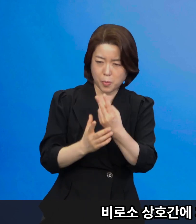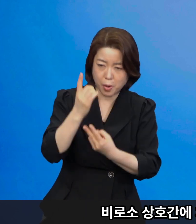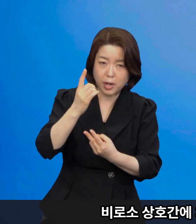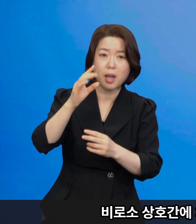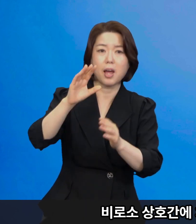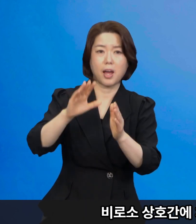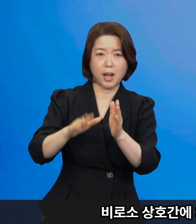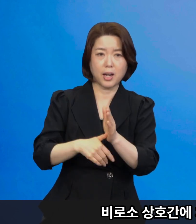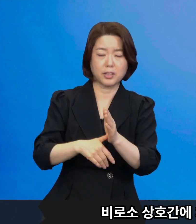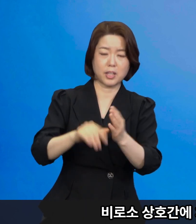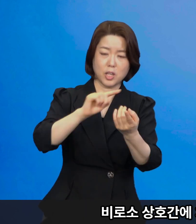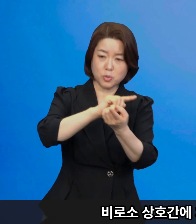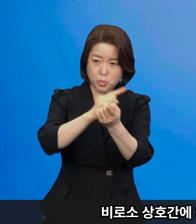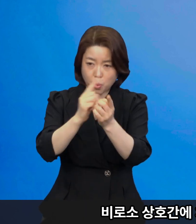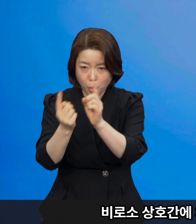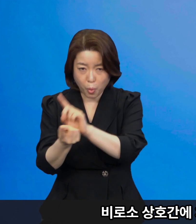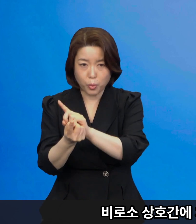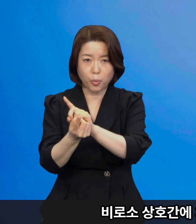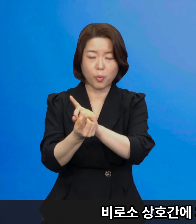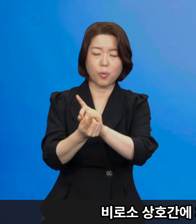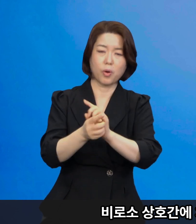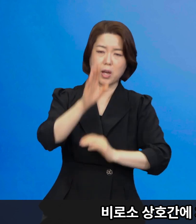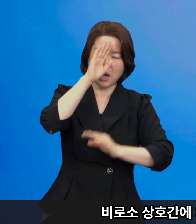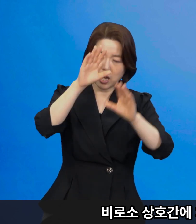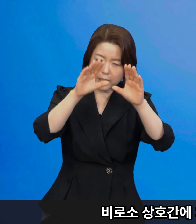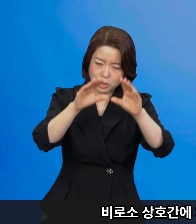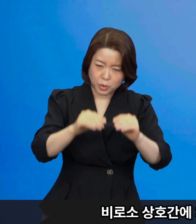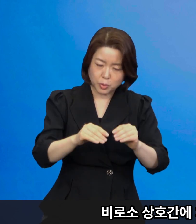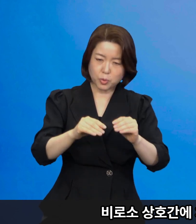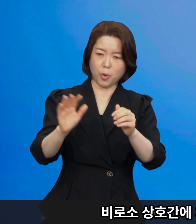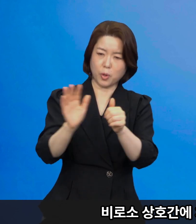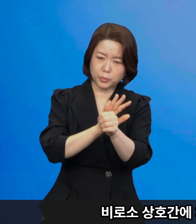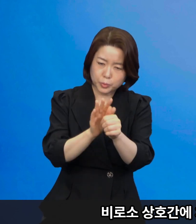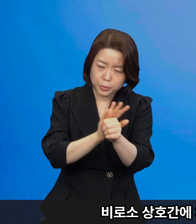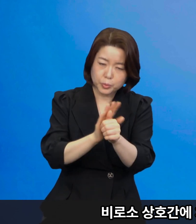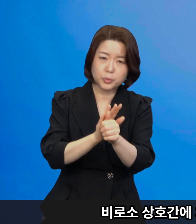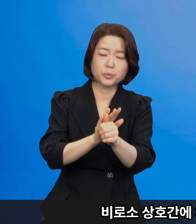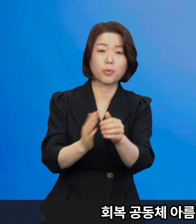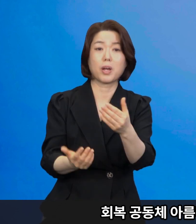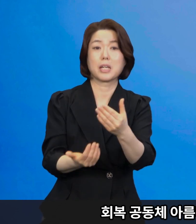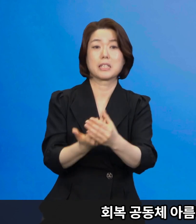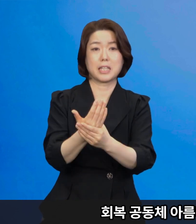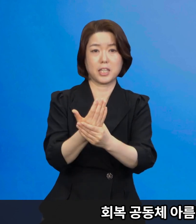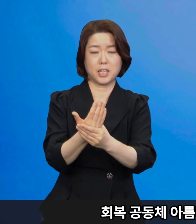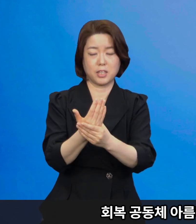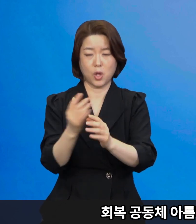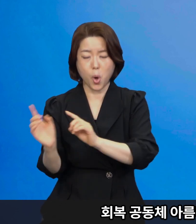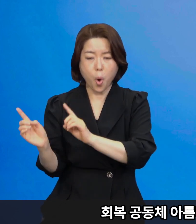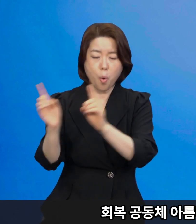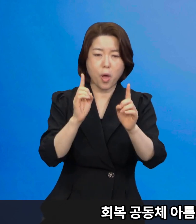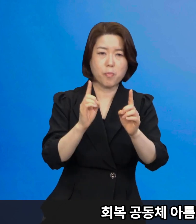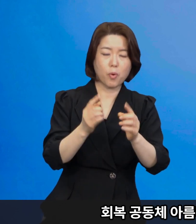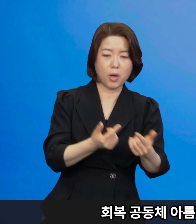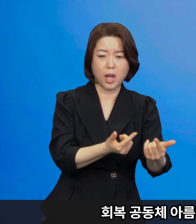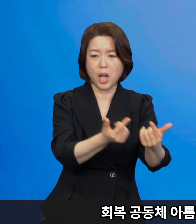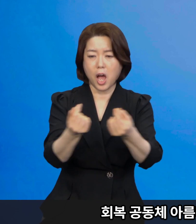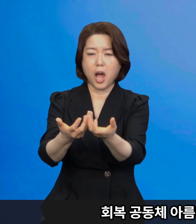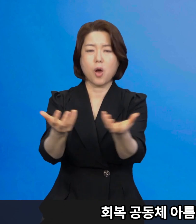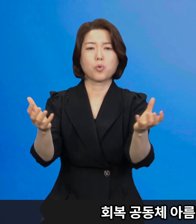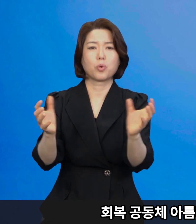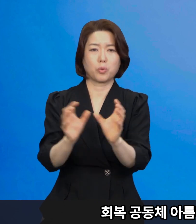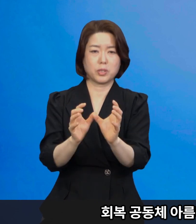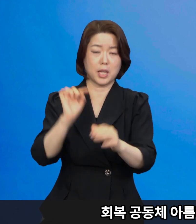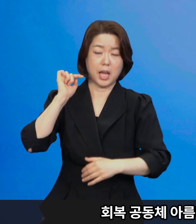비로소 상호 간의 치유와 치료가 일어나는 회복 공동체,